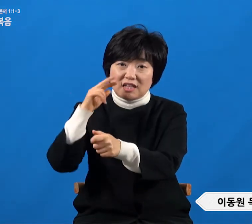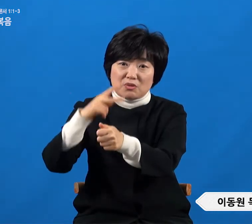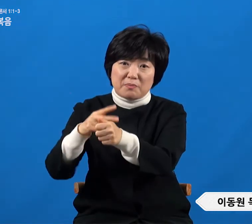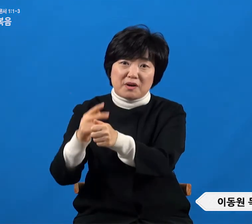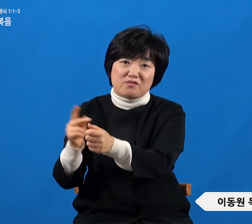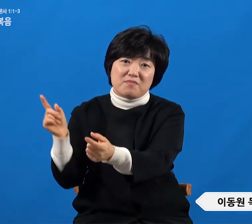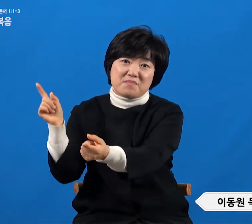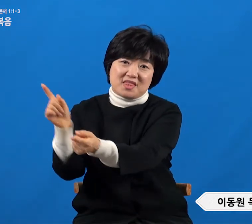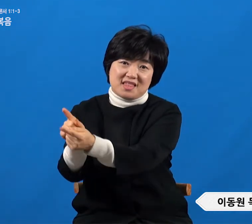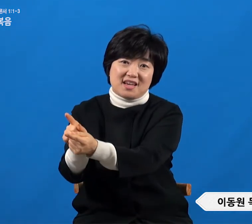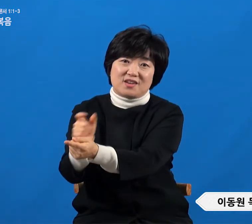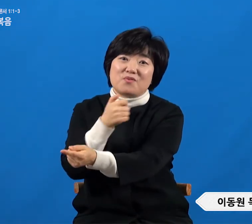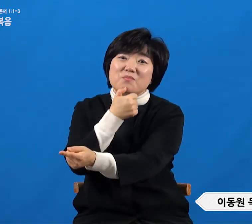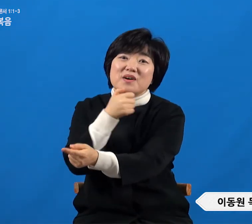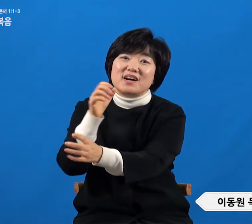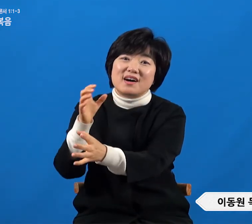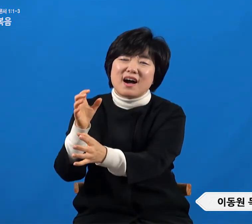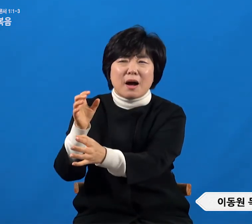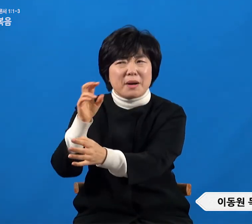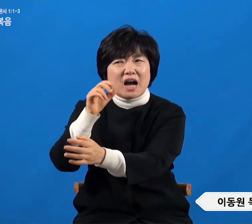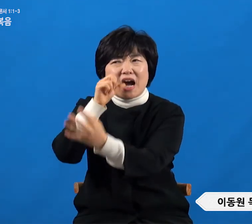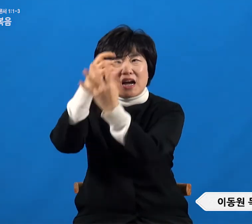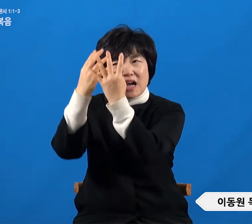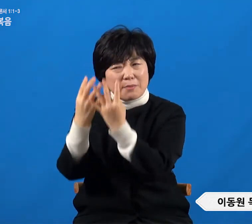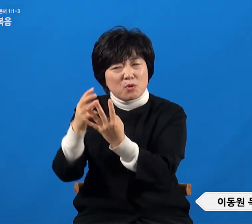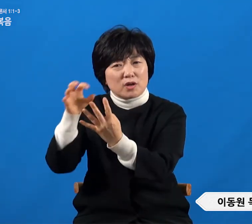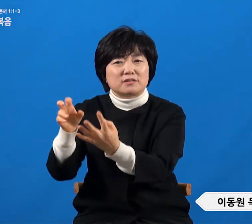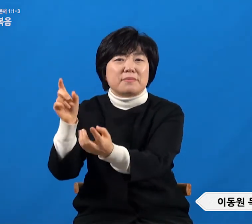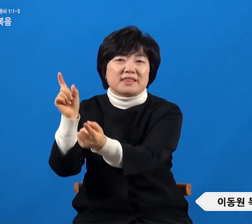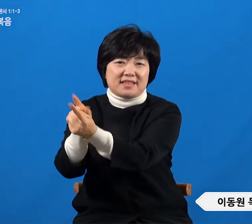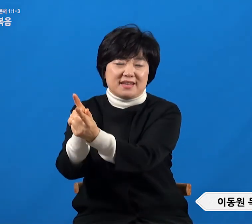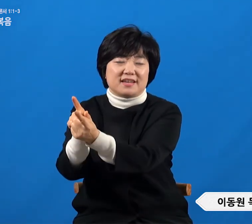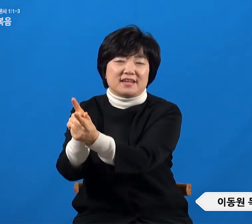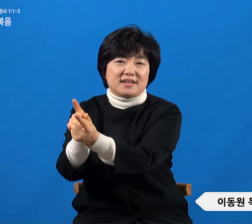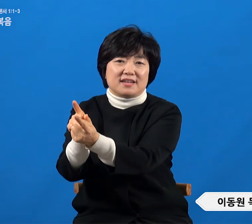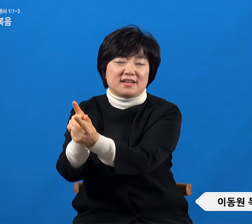바울을 만나는 거예요. 감옥에서 만났습니다. 감옥에서.